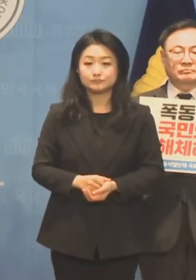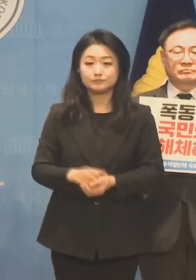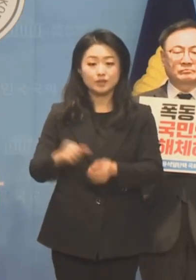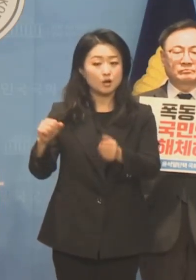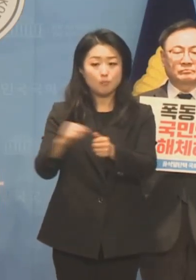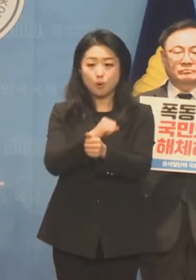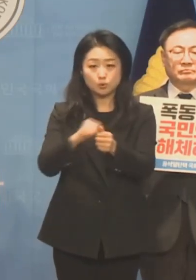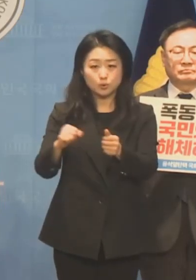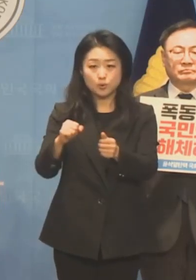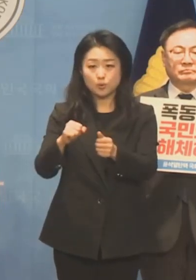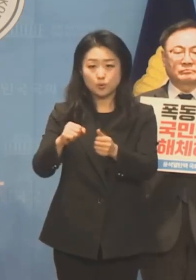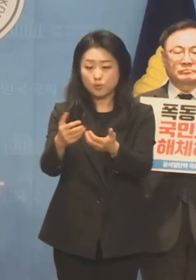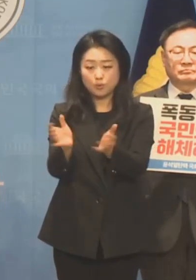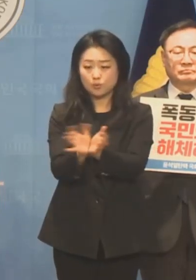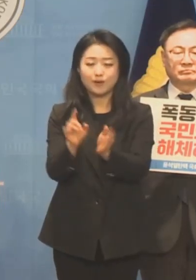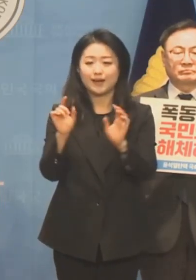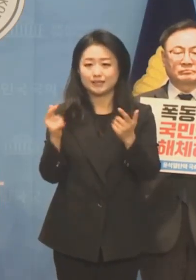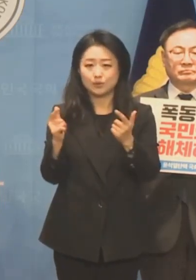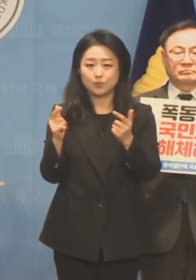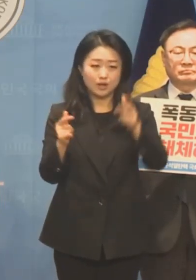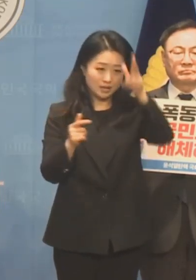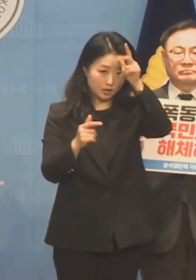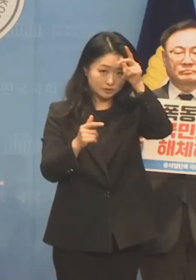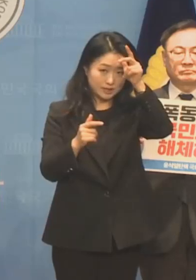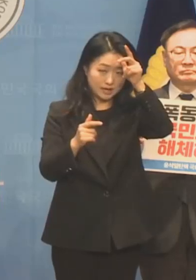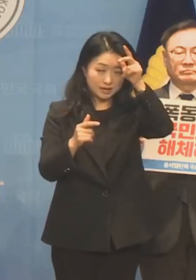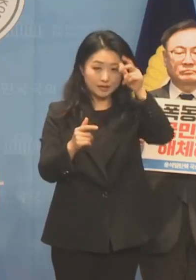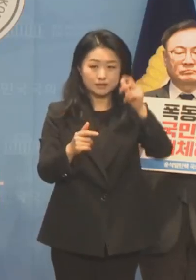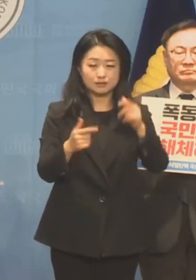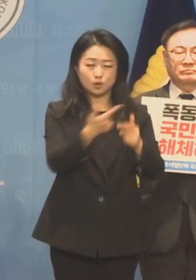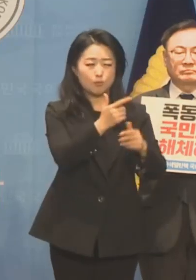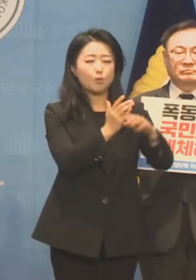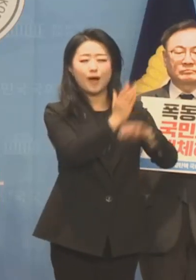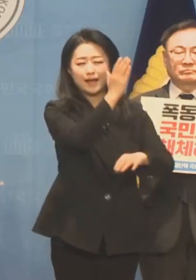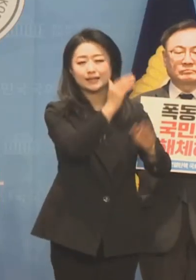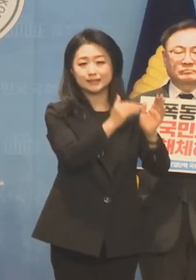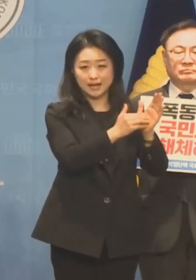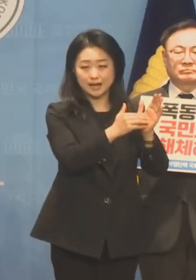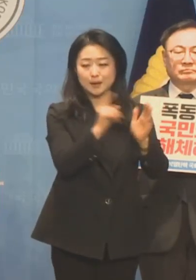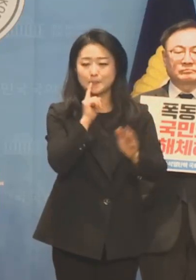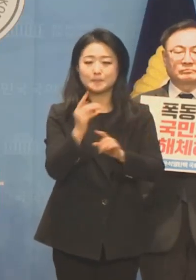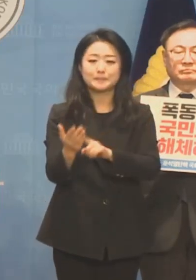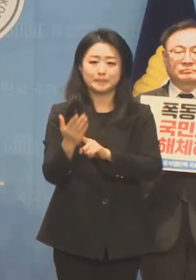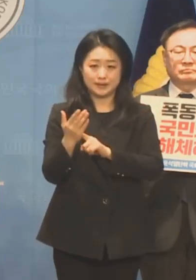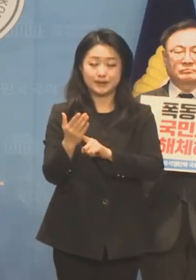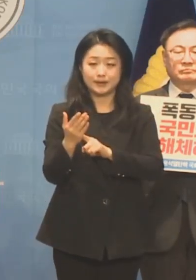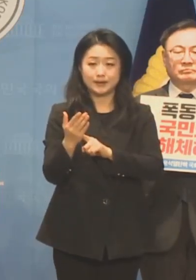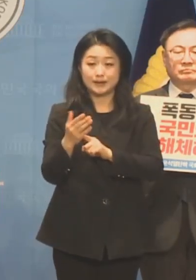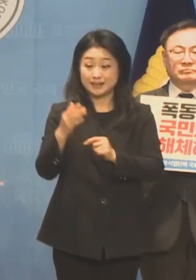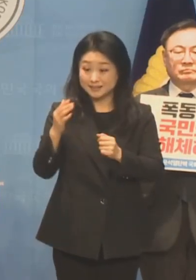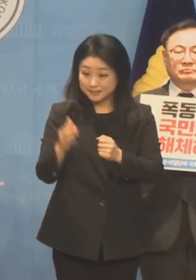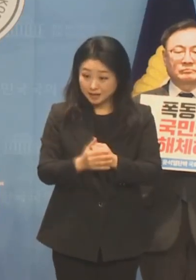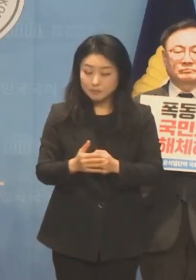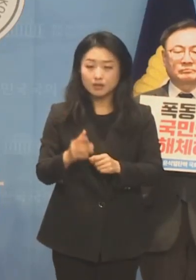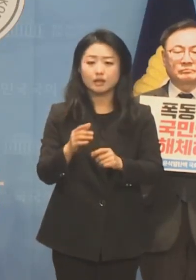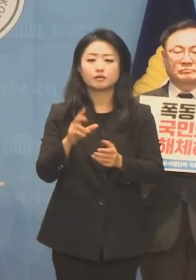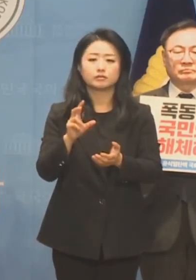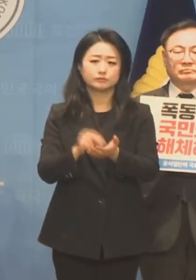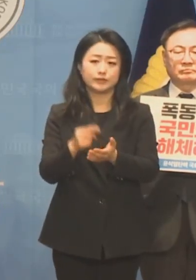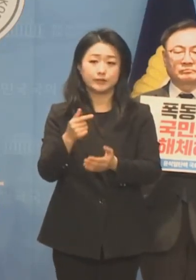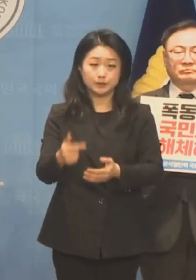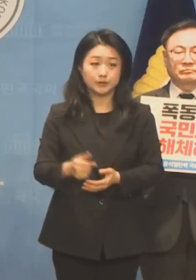규정해서는 안 된다. 그리고 경찰의 과잉 진압이 문제였다. 이렇게 대응을 했습니다. 그러니까 더 날뛰는